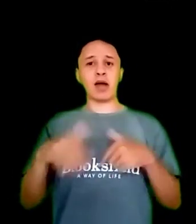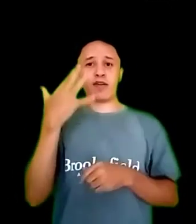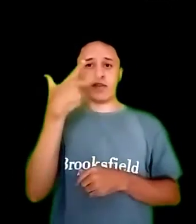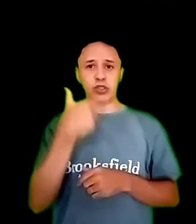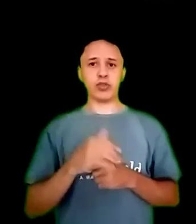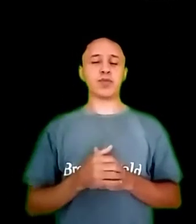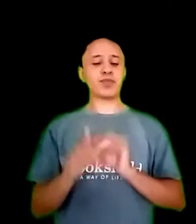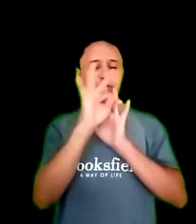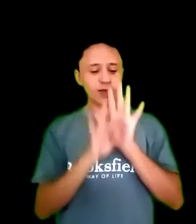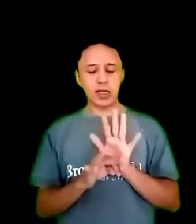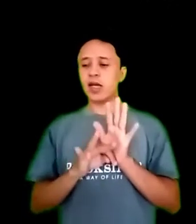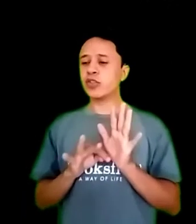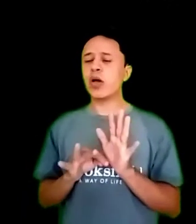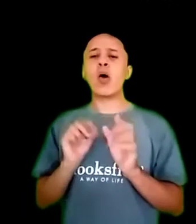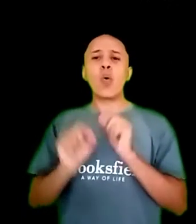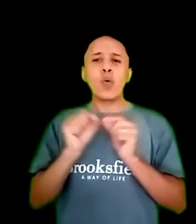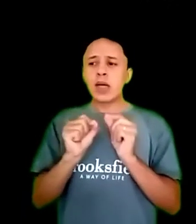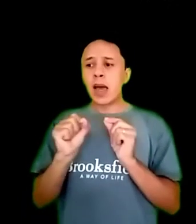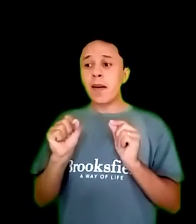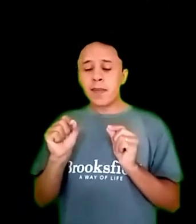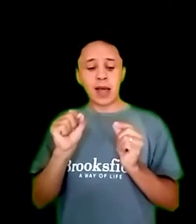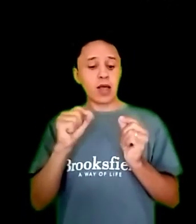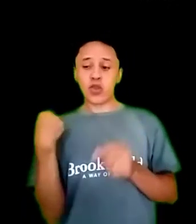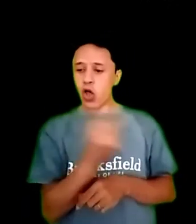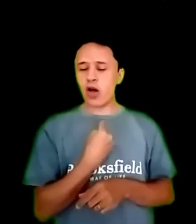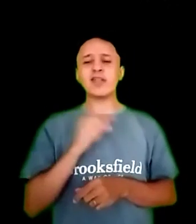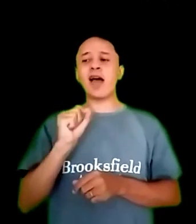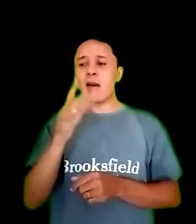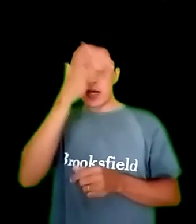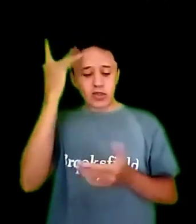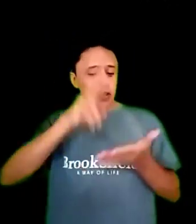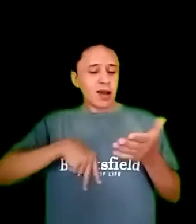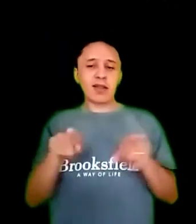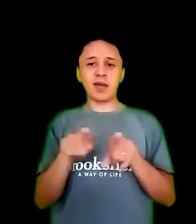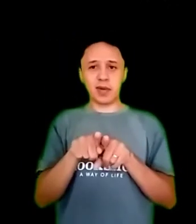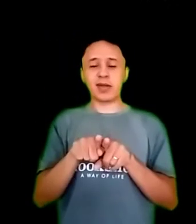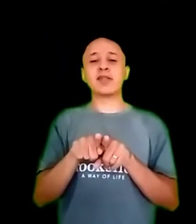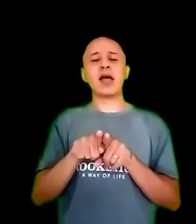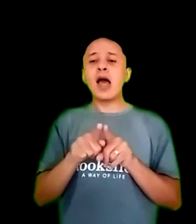Nesse trecho, ele está reunindo todos aqueles que se dispõem a ler a sua opinião. Ele usa